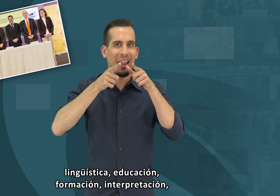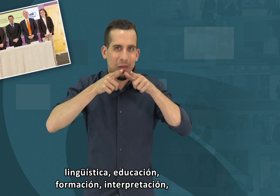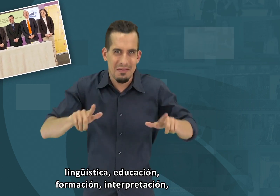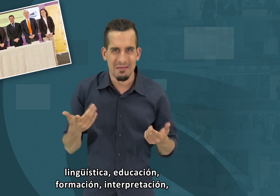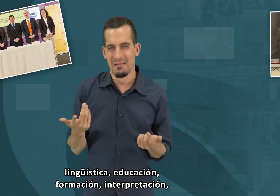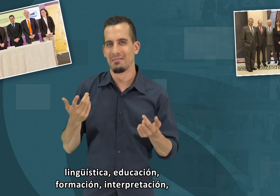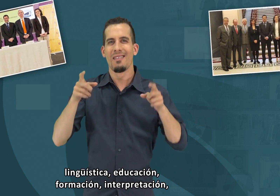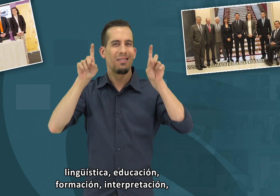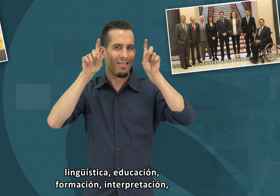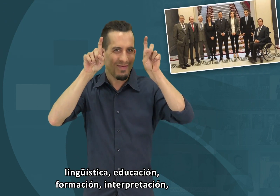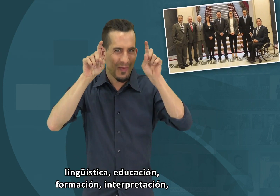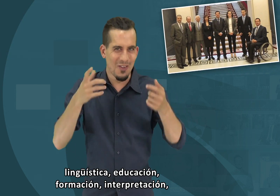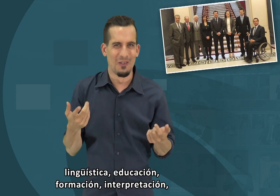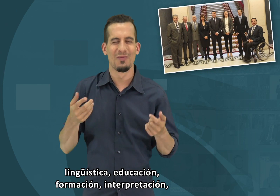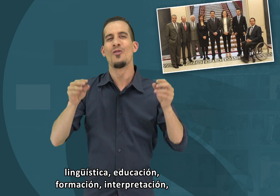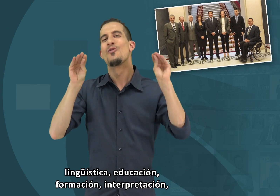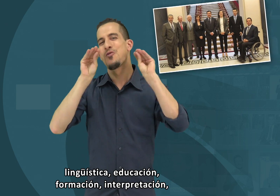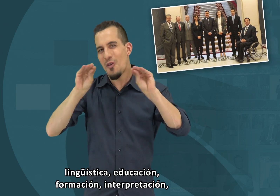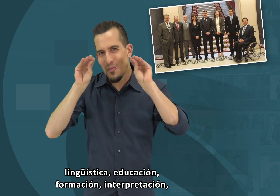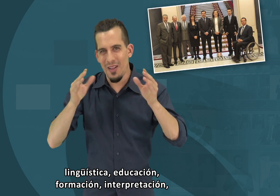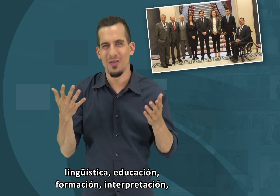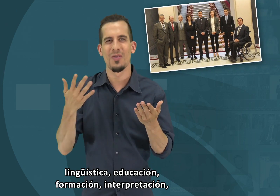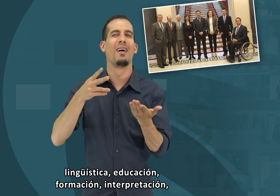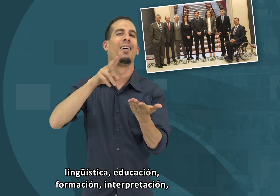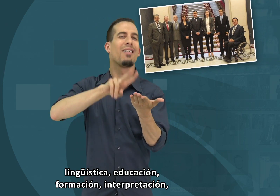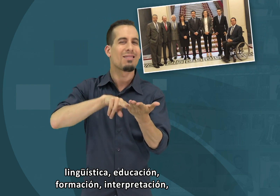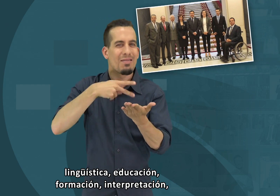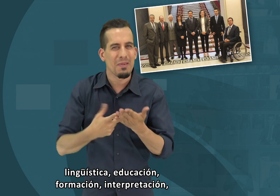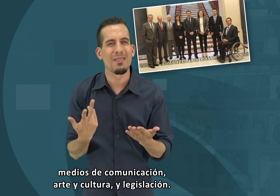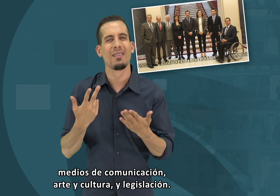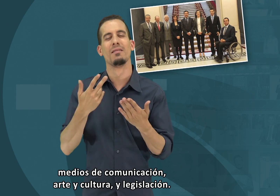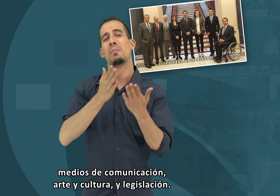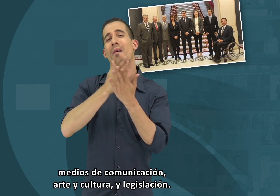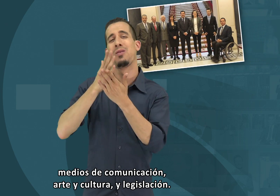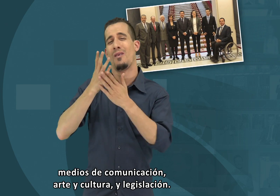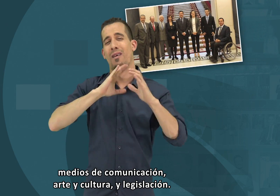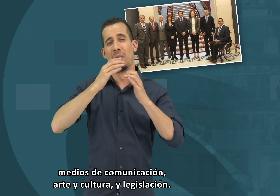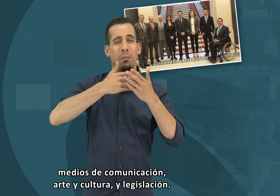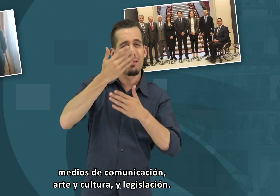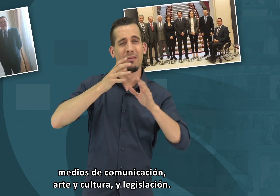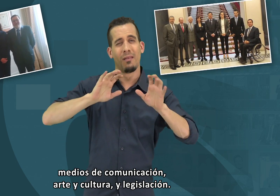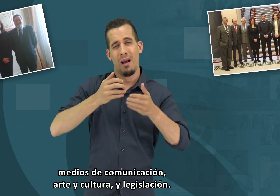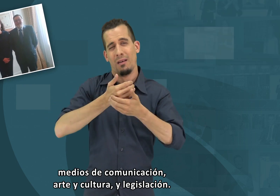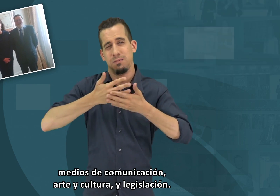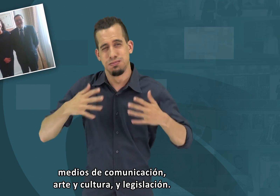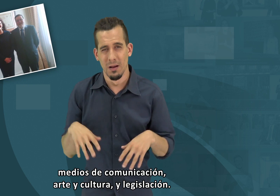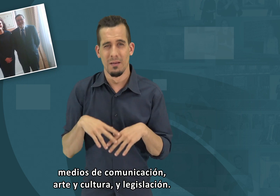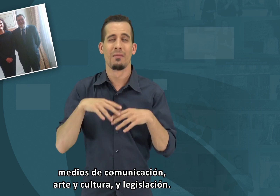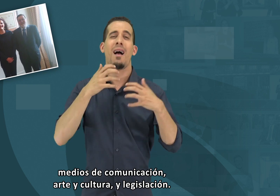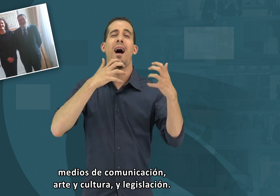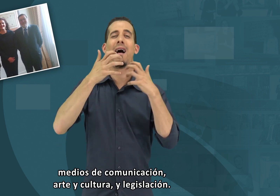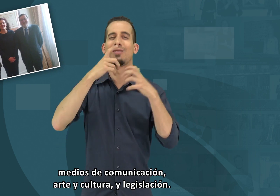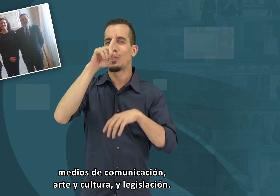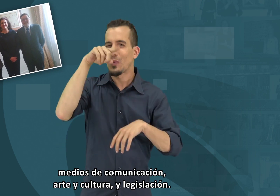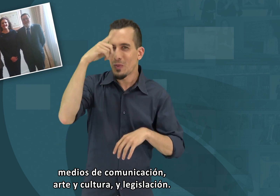lingüística, educación, formación, interpretación, medios de comunicación, arte y cultura y